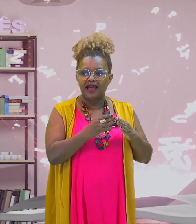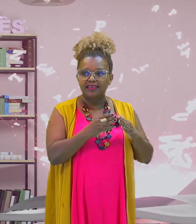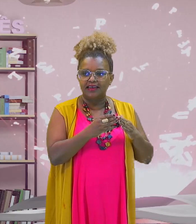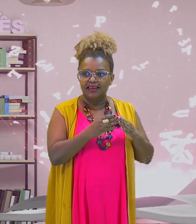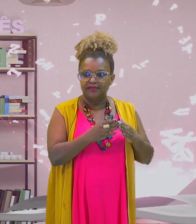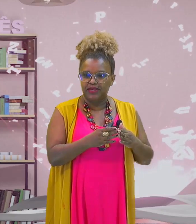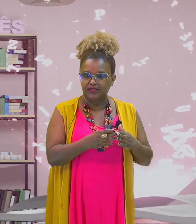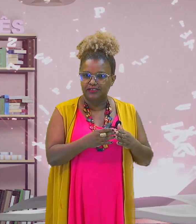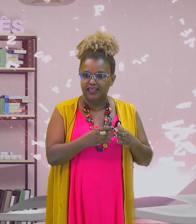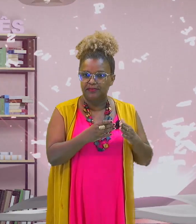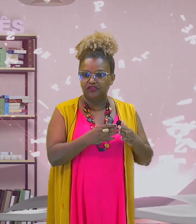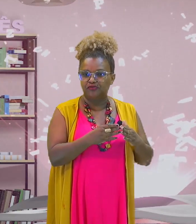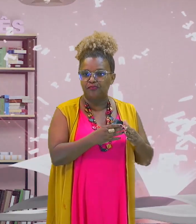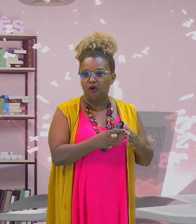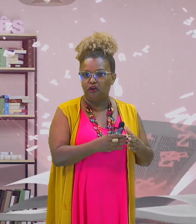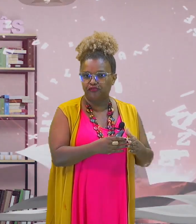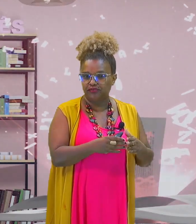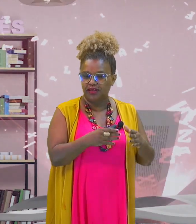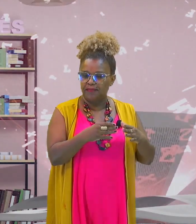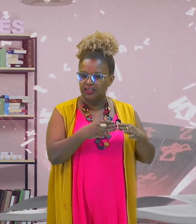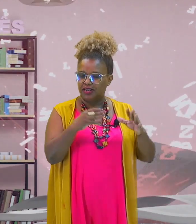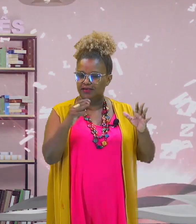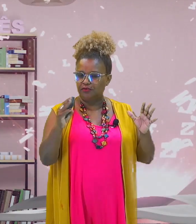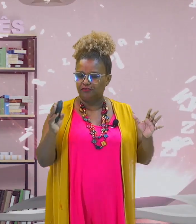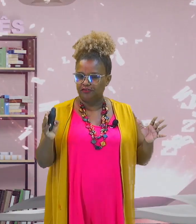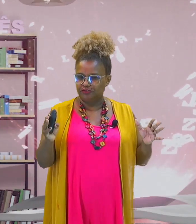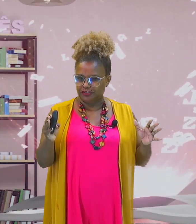a cada elementos elementos